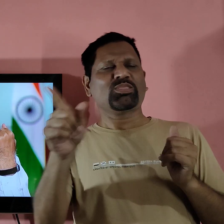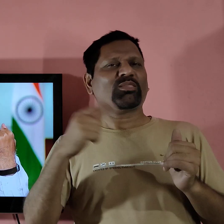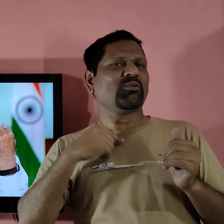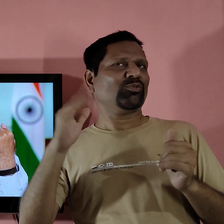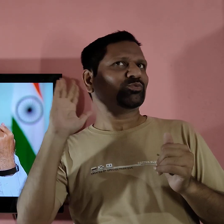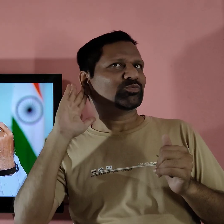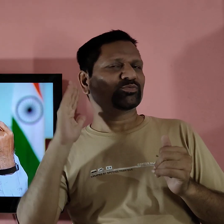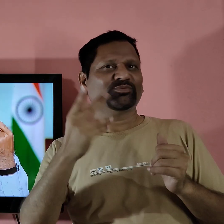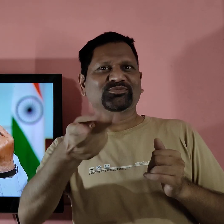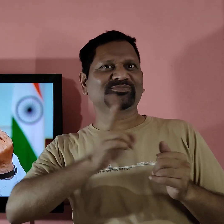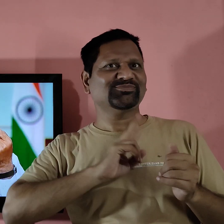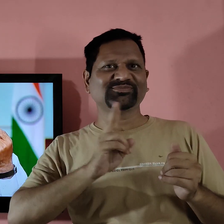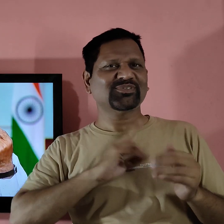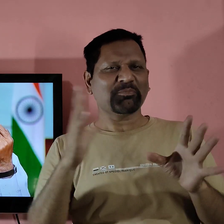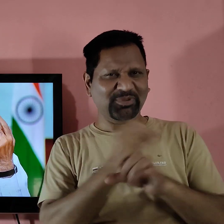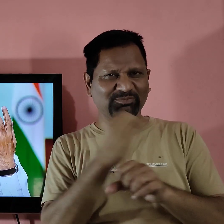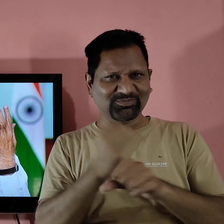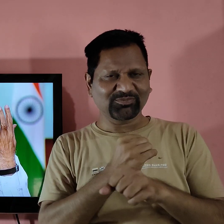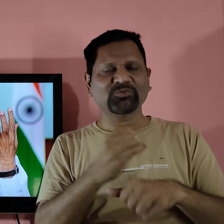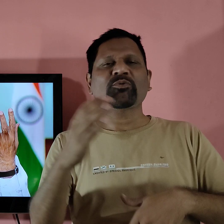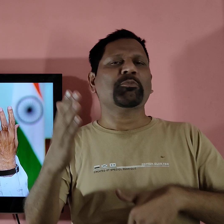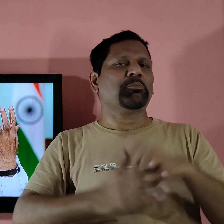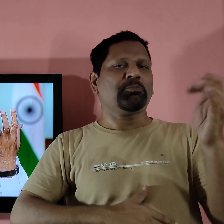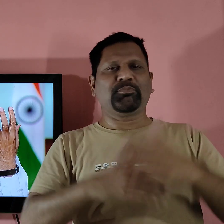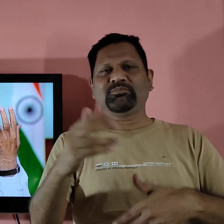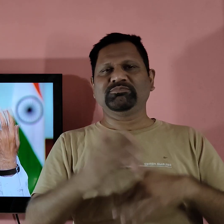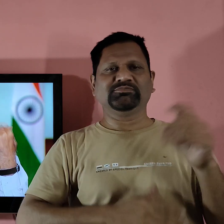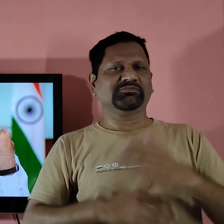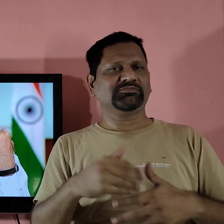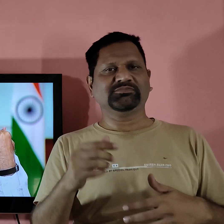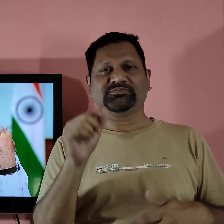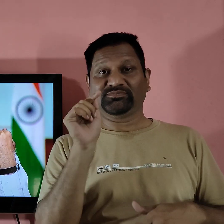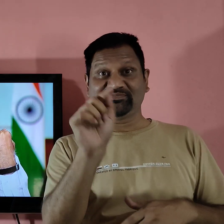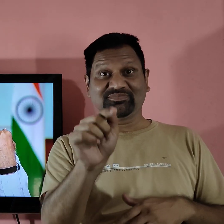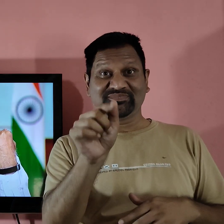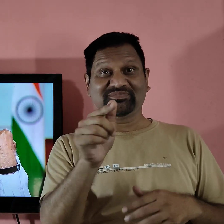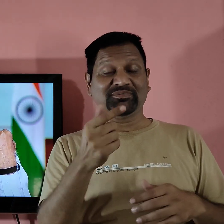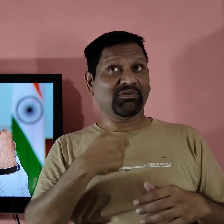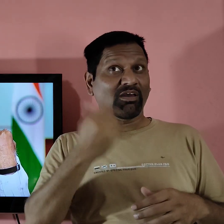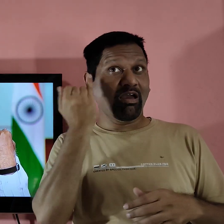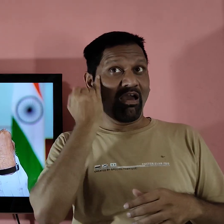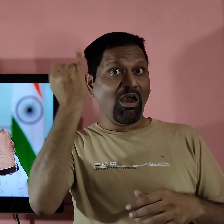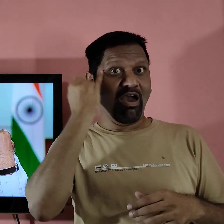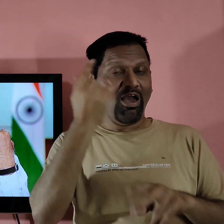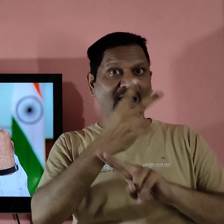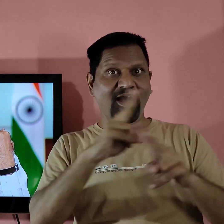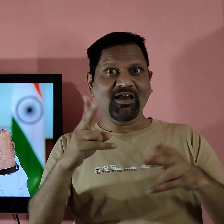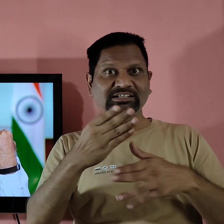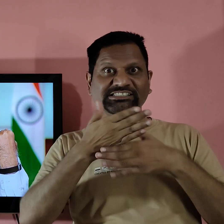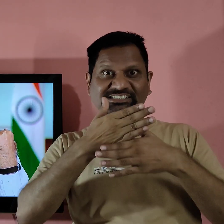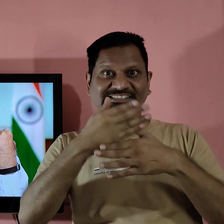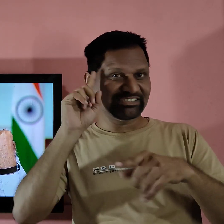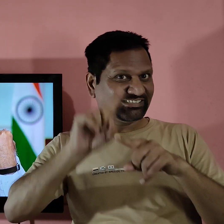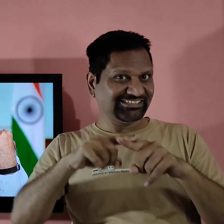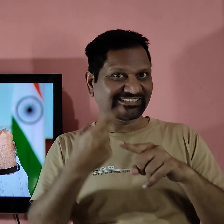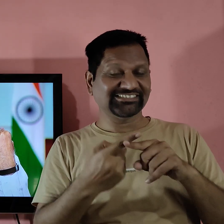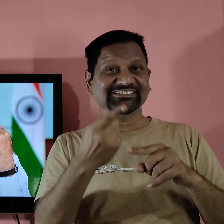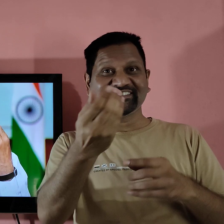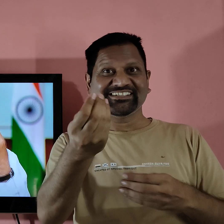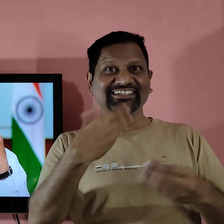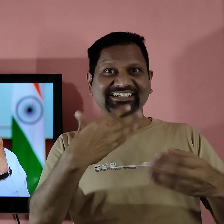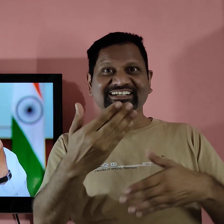पाया हूं, लेकिन जिन कुछ अपने प्रधानों ने अपने अनुभव बताए, उसमें एक प्रकार